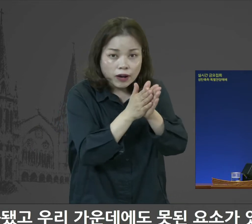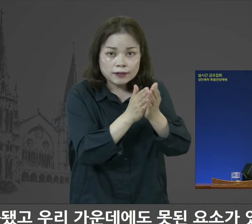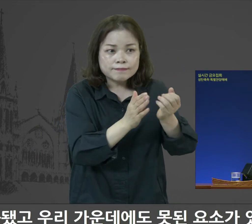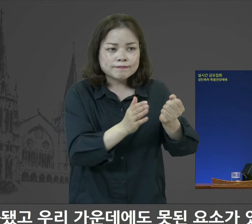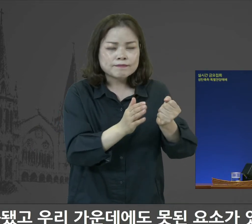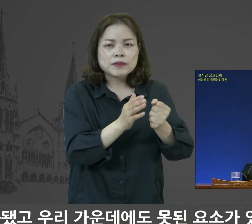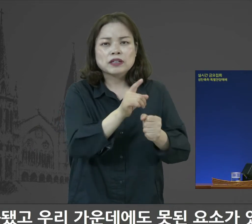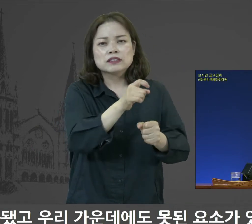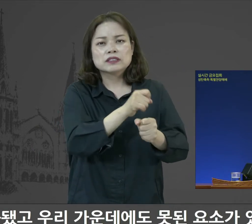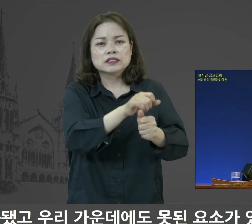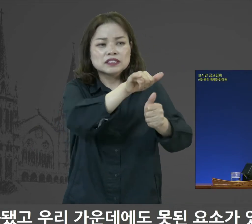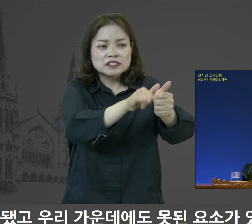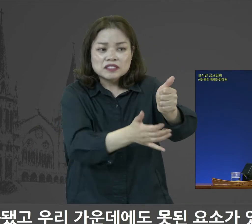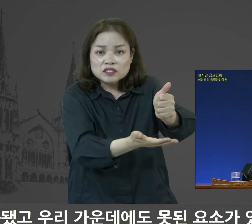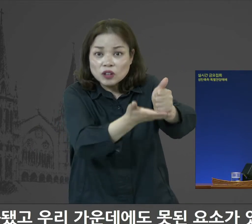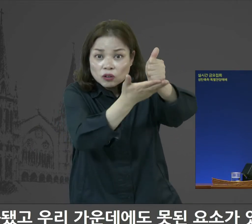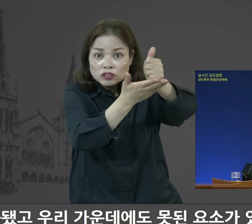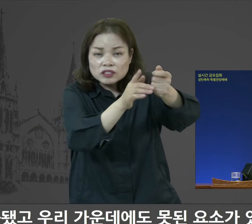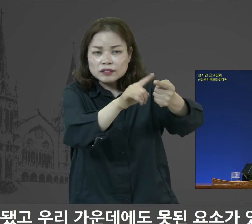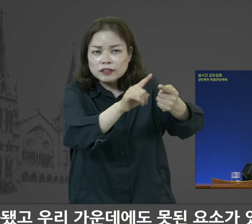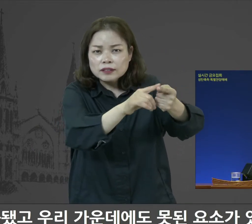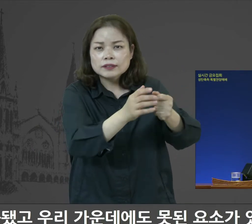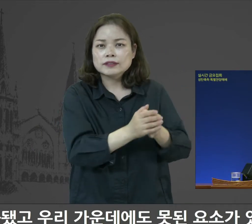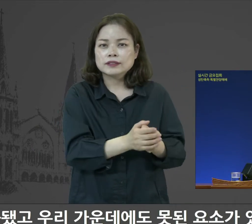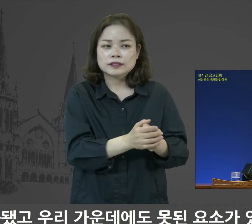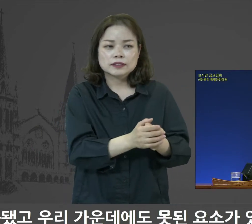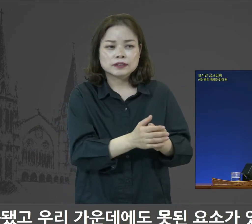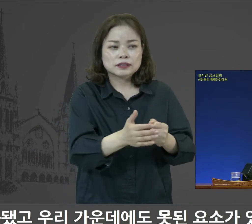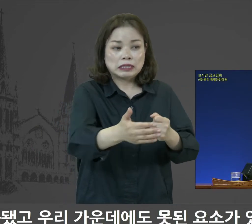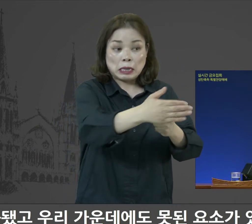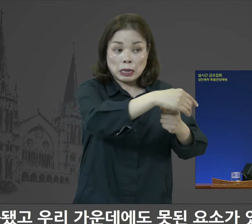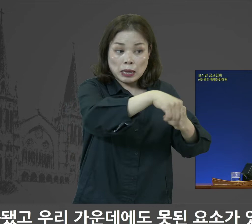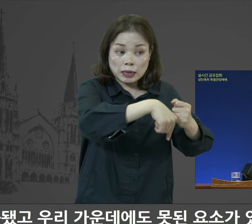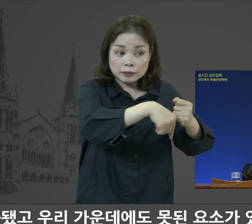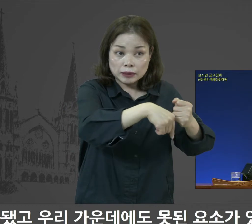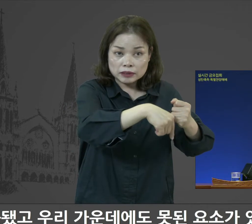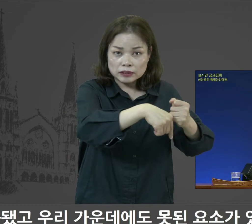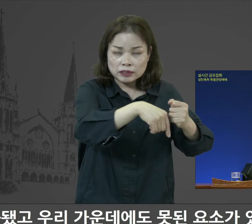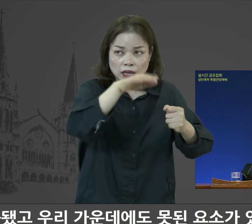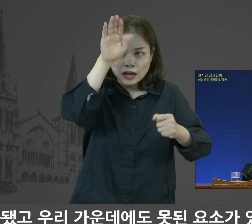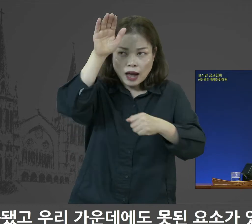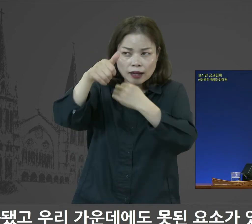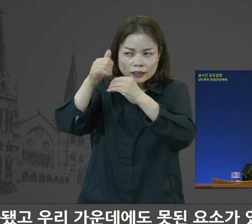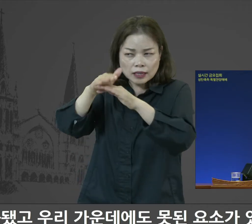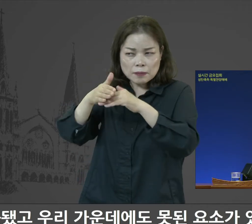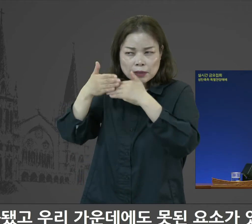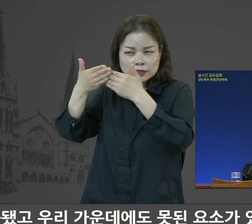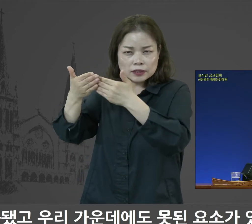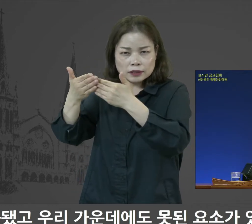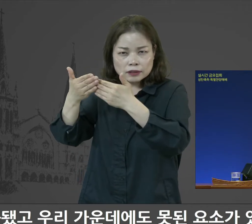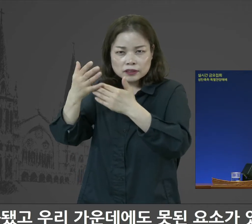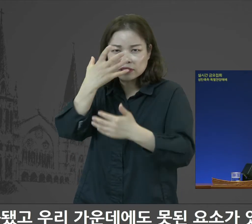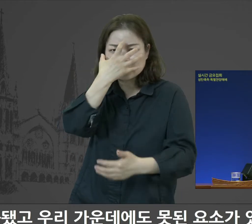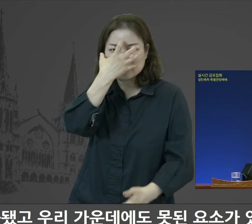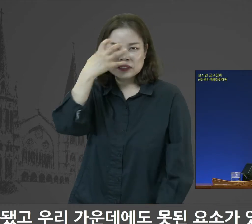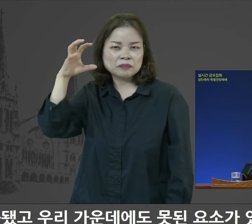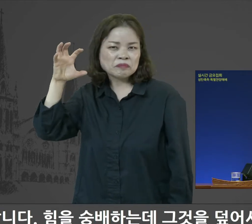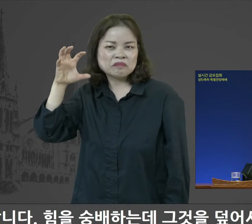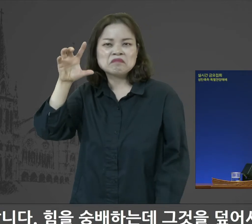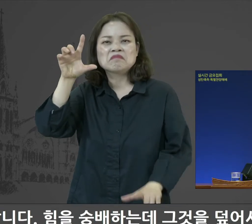이걸 덮어가지고 하나님을 예배하는 것처럼, 하나님을 따르는 것처럼 하는 모습이 있을 수